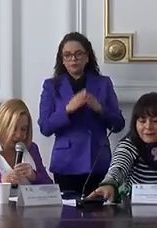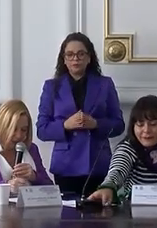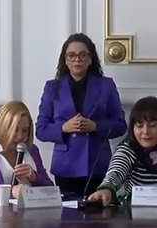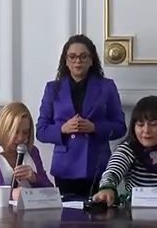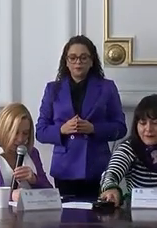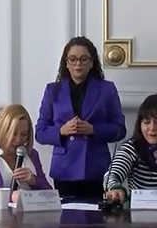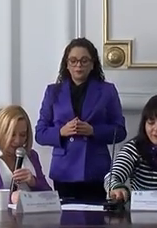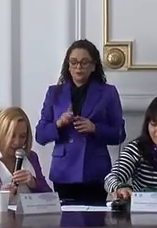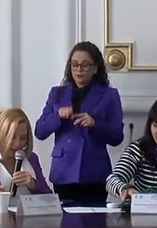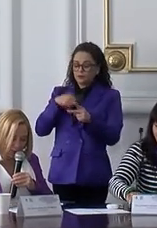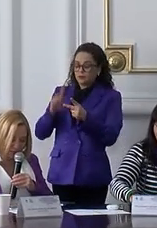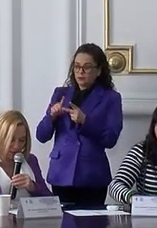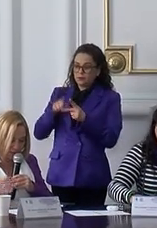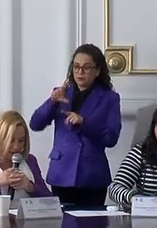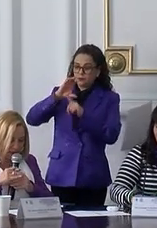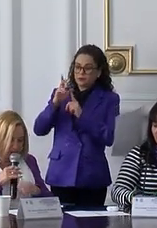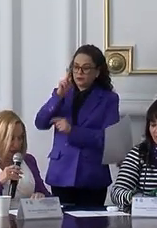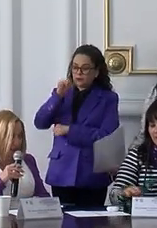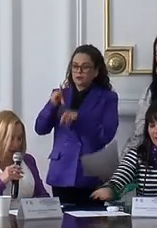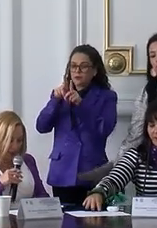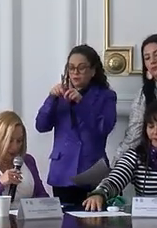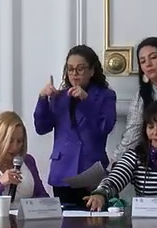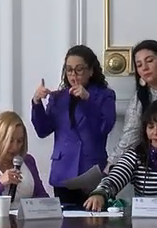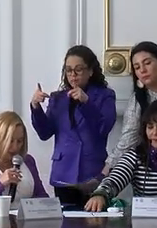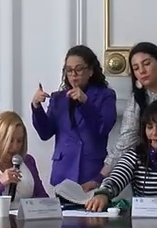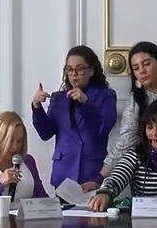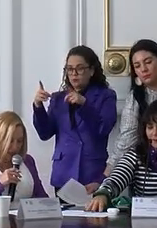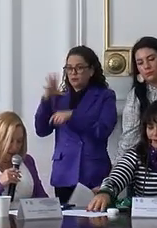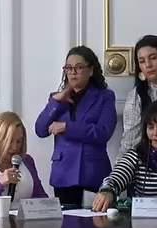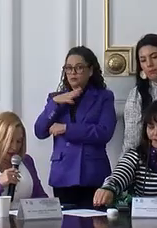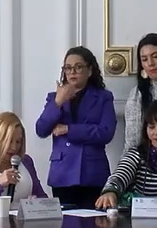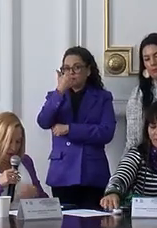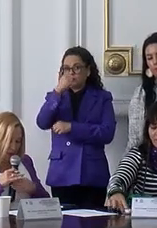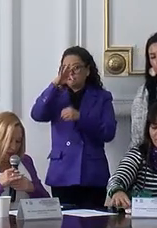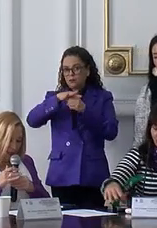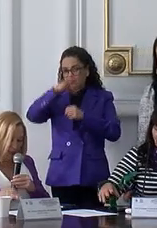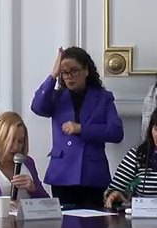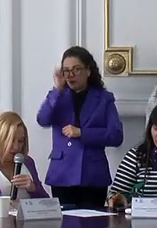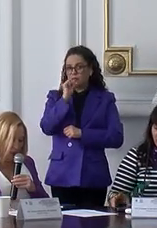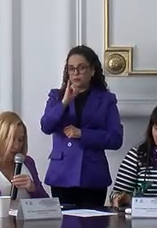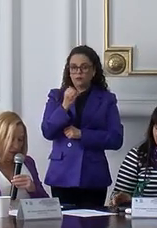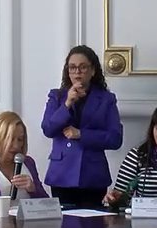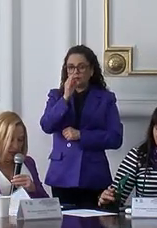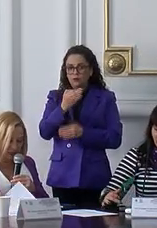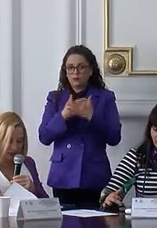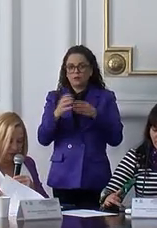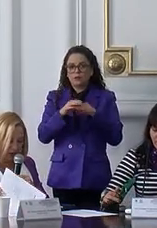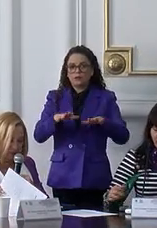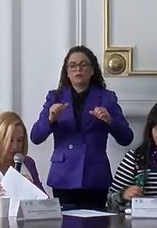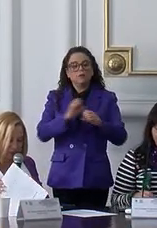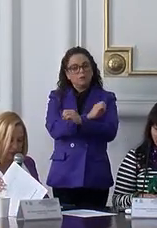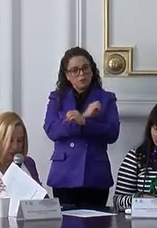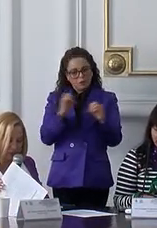abstenciones. Por parte de la Comisión de Planeación del Desarrollo existen 6 votos a favor, 0 votos en contra,